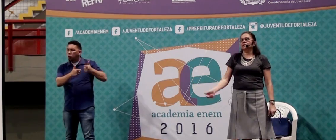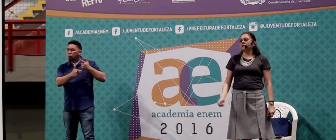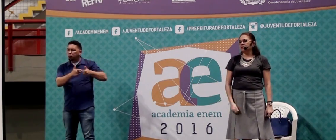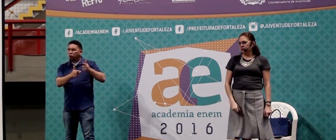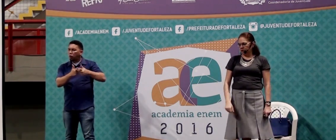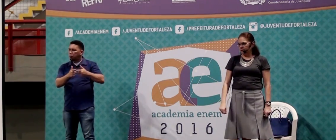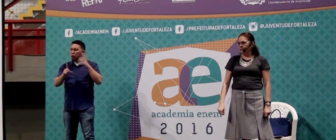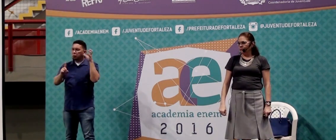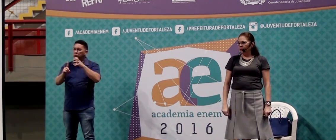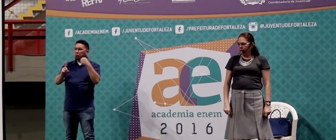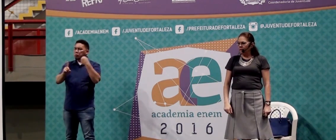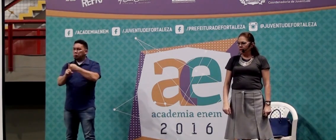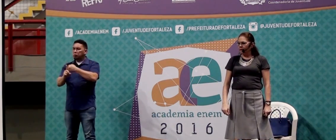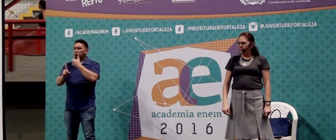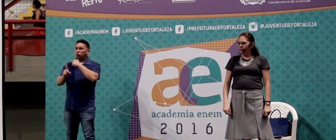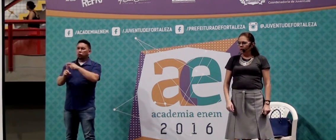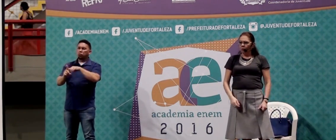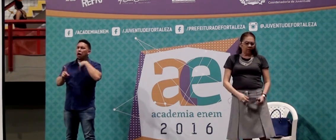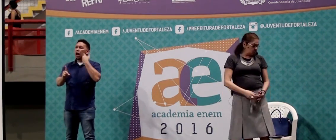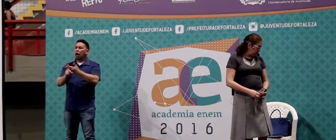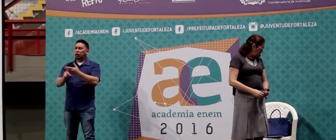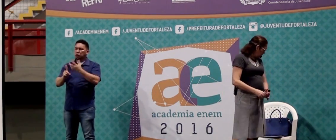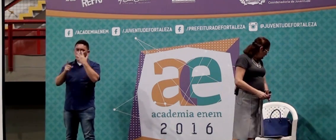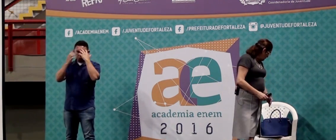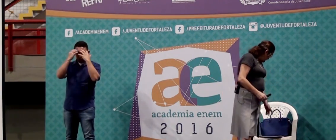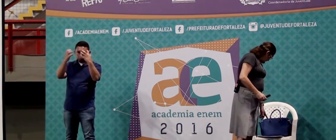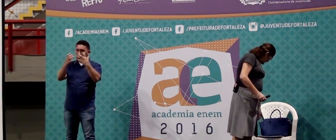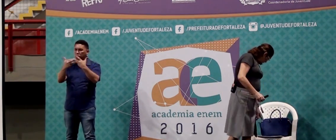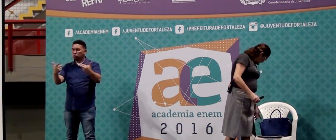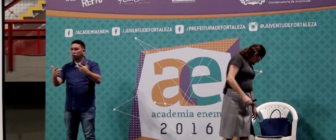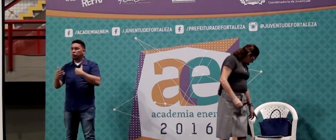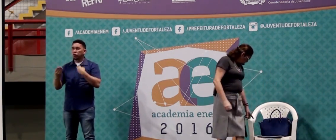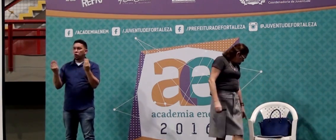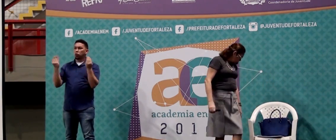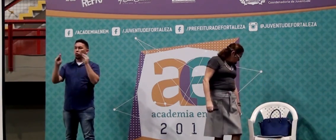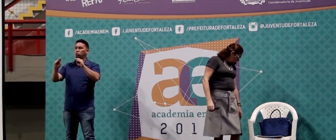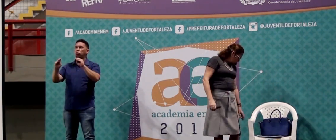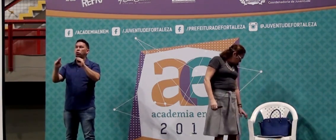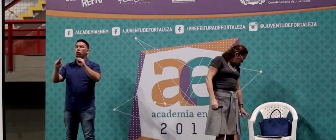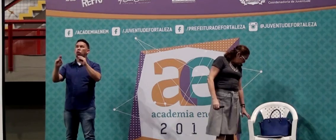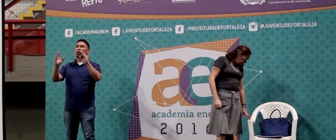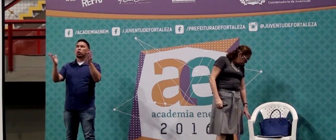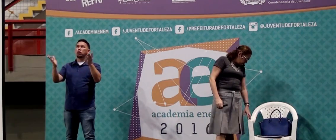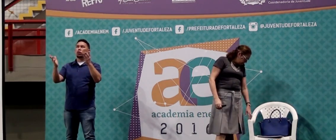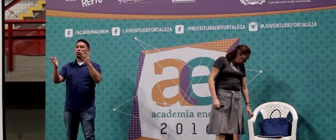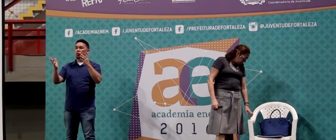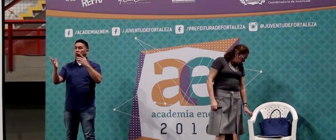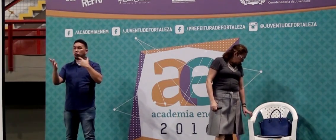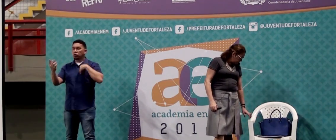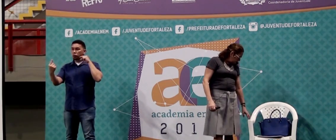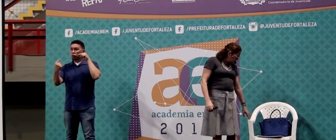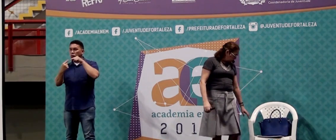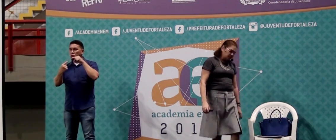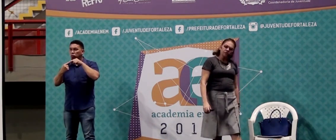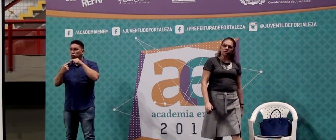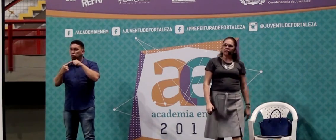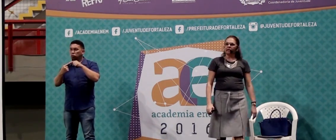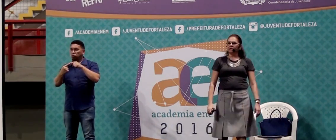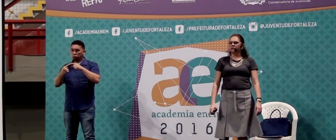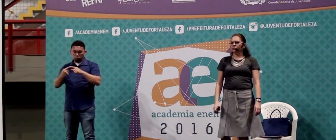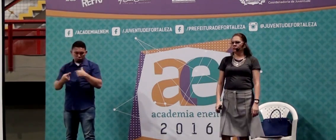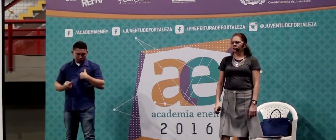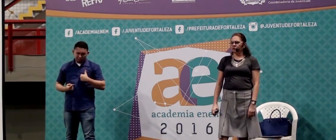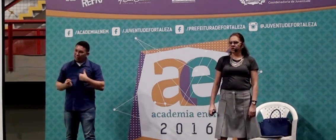problema ainda insiste? Entenderam? Quando eu coloco aqui o envolvimento precoce